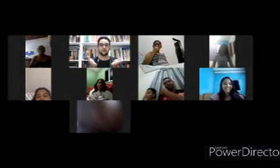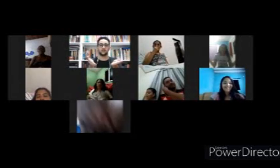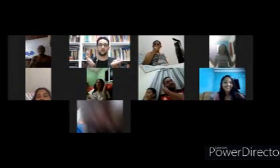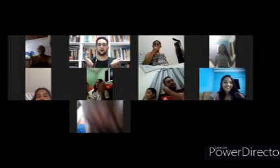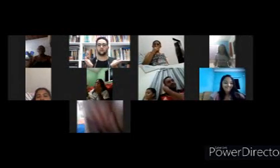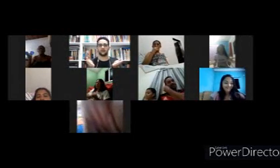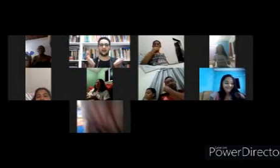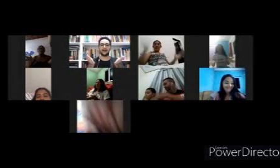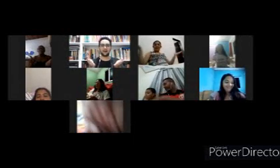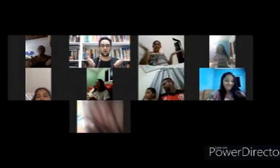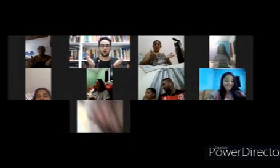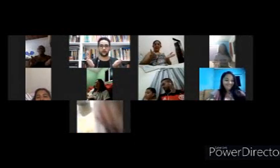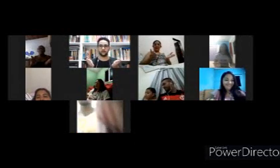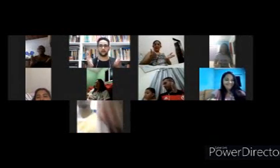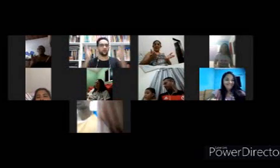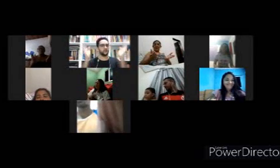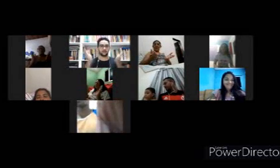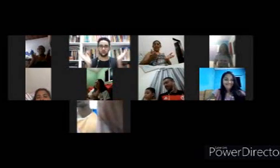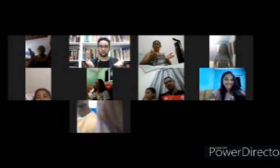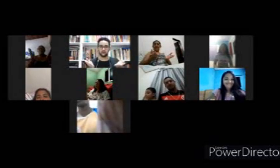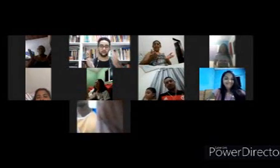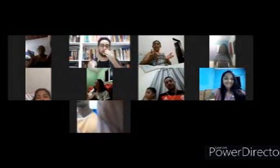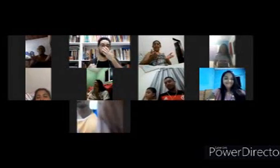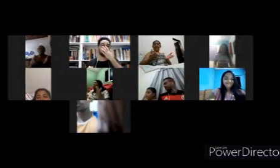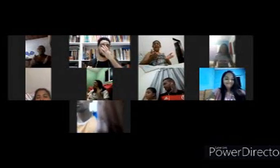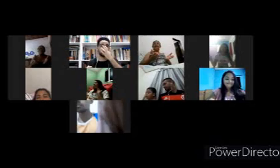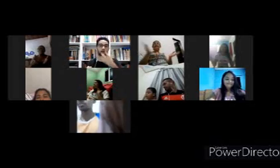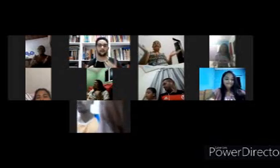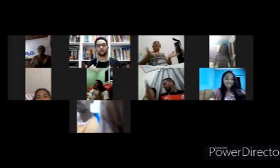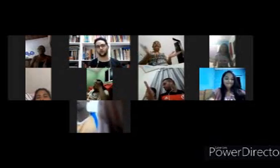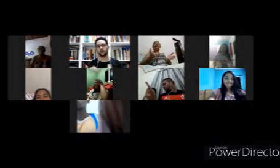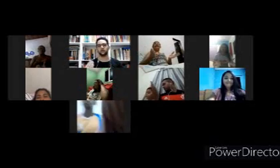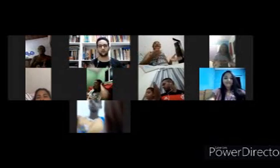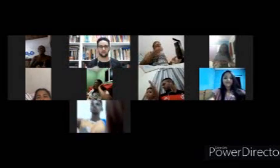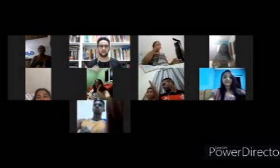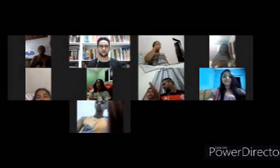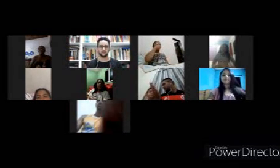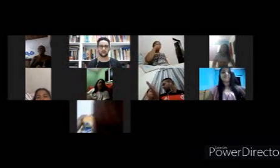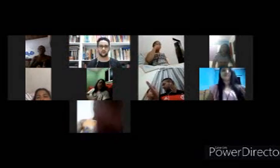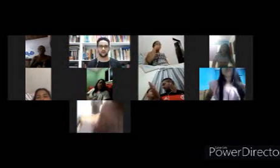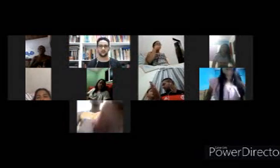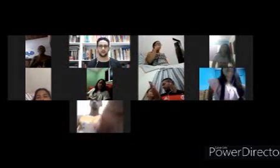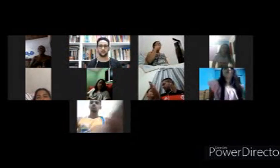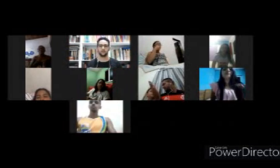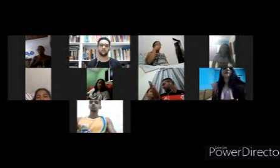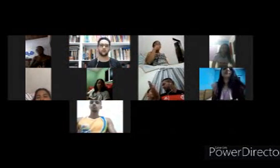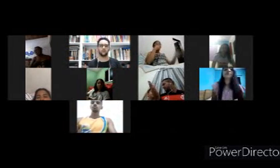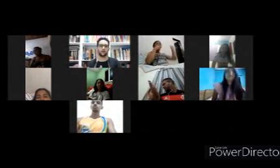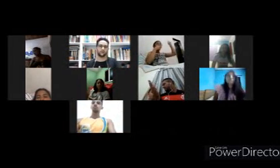Se eu quero falar agora, eu tenho que fazer duas. Então, tomem cuidado na quantidade de movimentos que vocês estão fazendo. Porque um